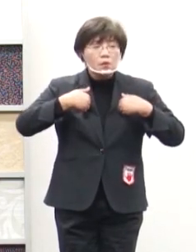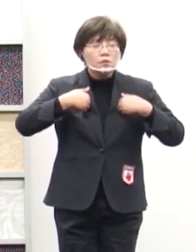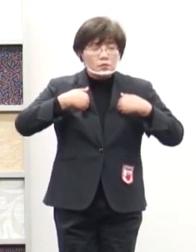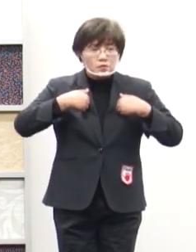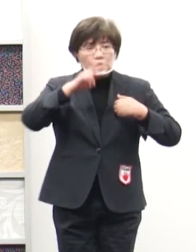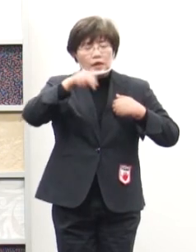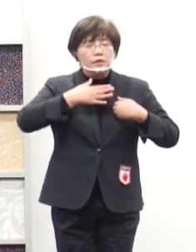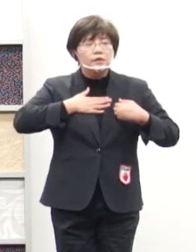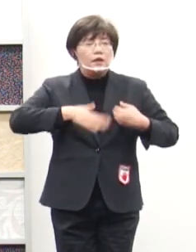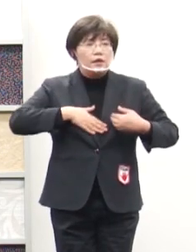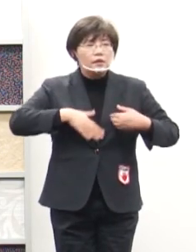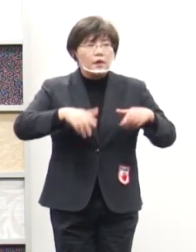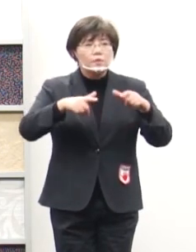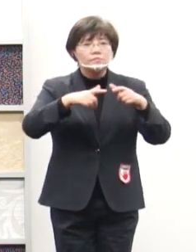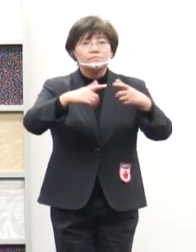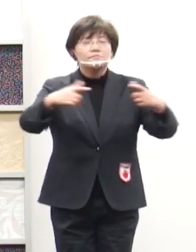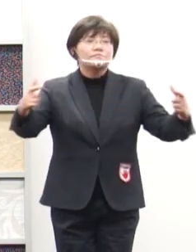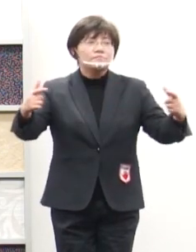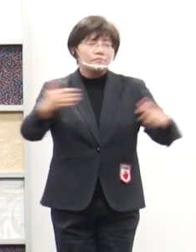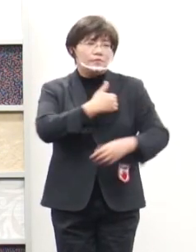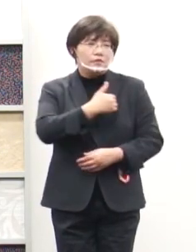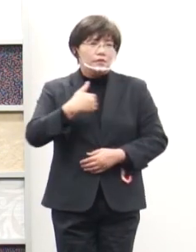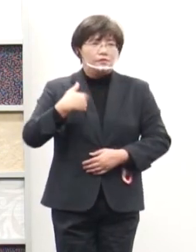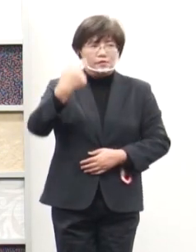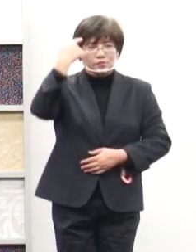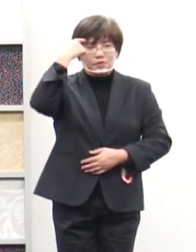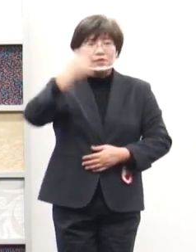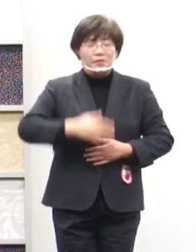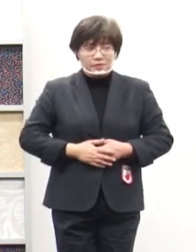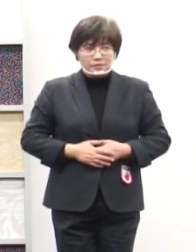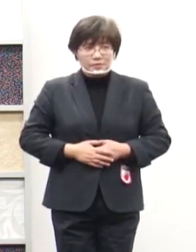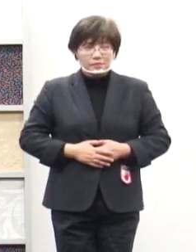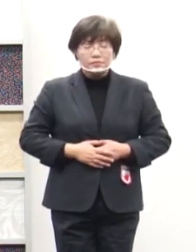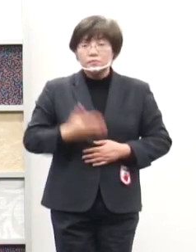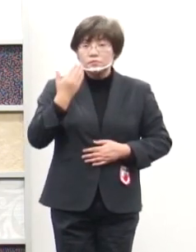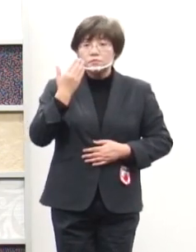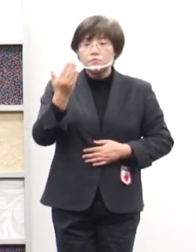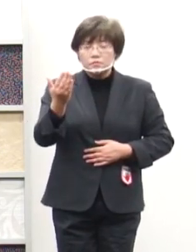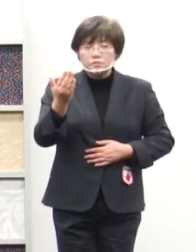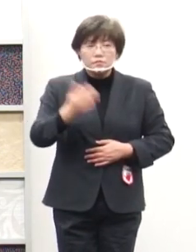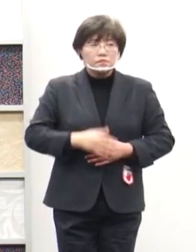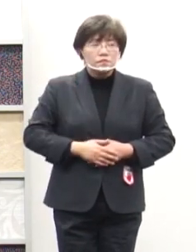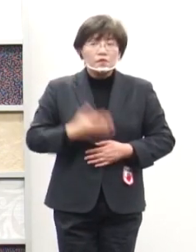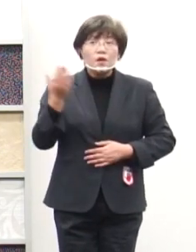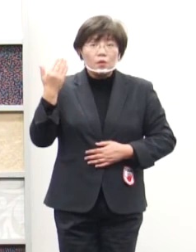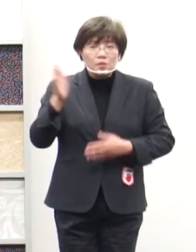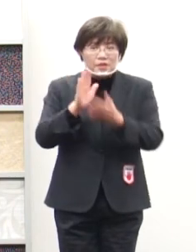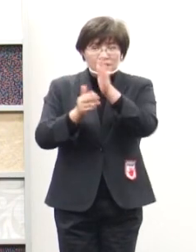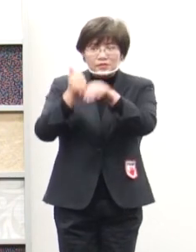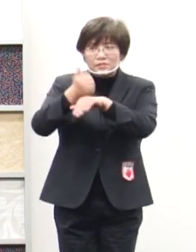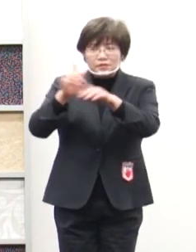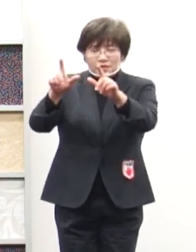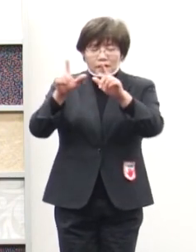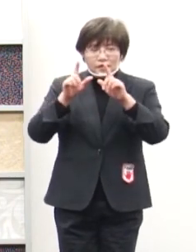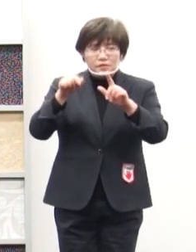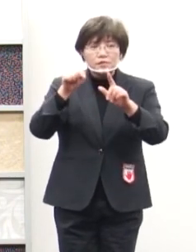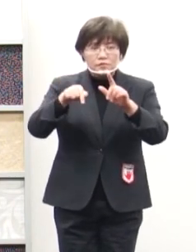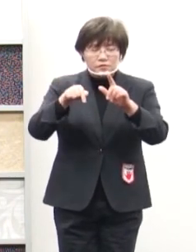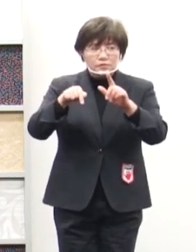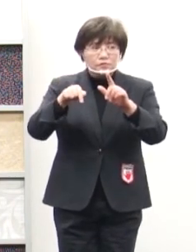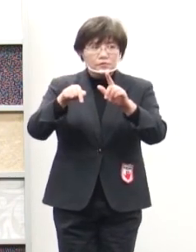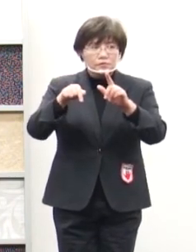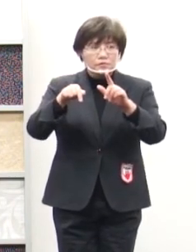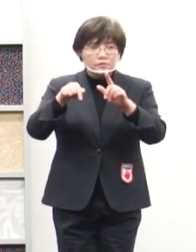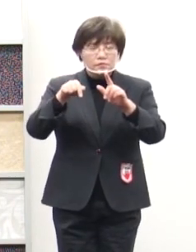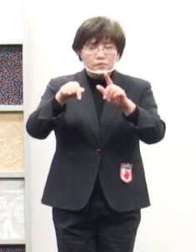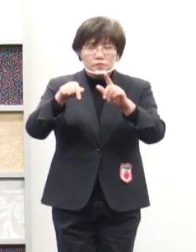った。 なるほど、 まあ、これは言えるんじゃないかなと思います。 まあ、この前の記者会見にまた戻りますけど、若干北風政策だったのかな